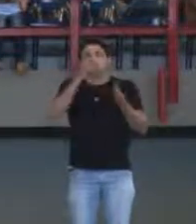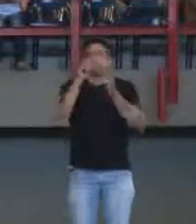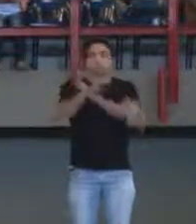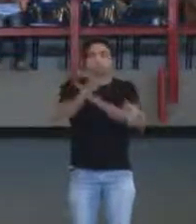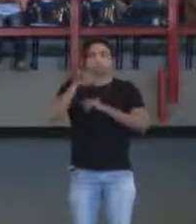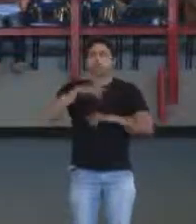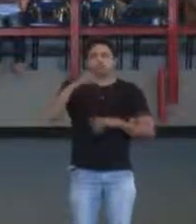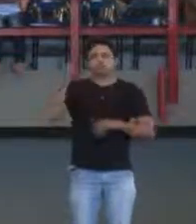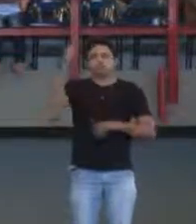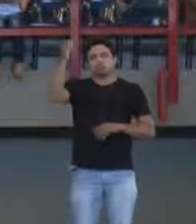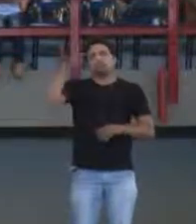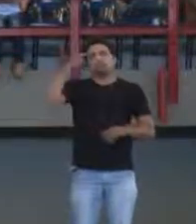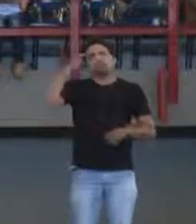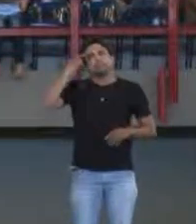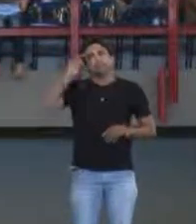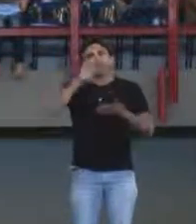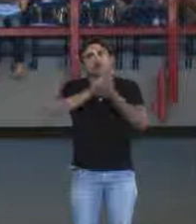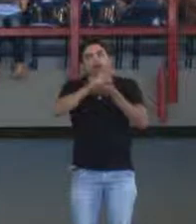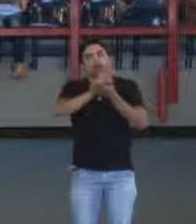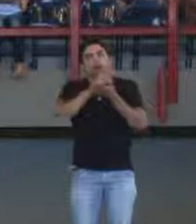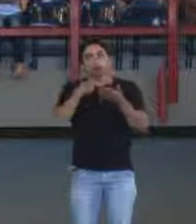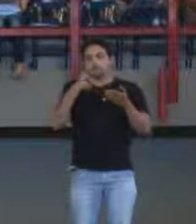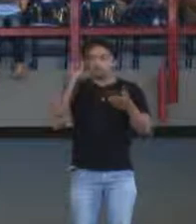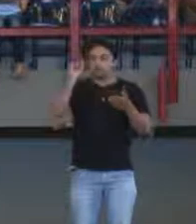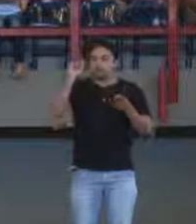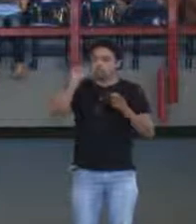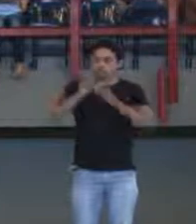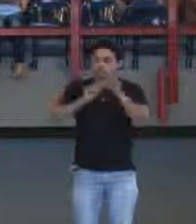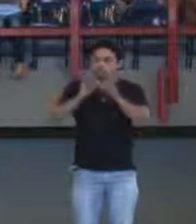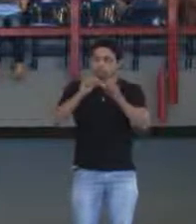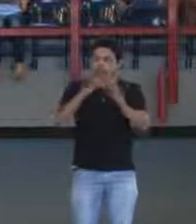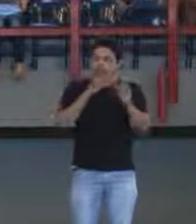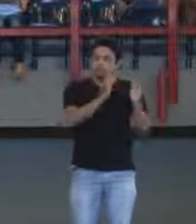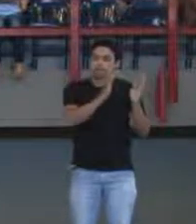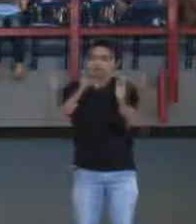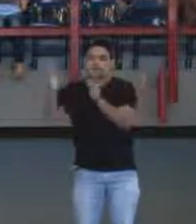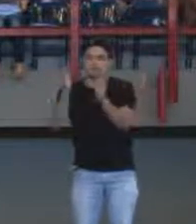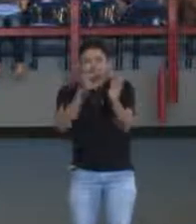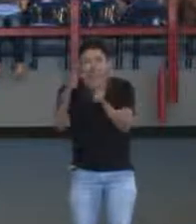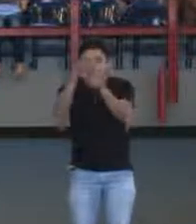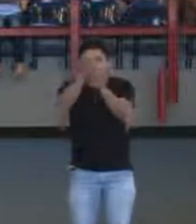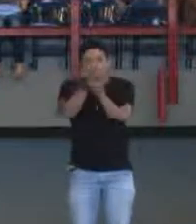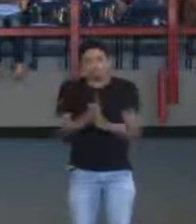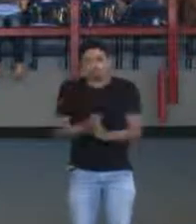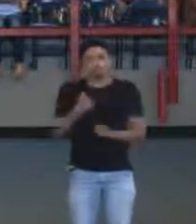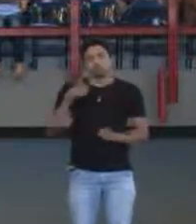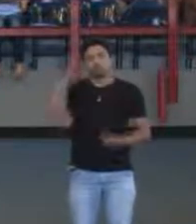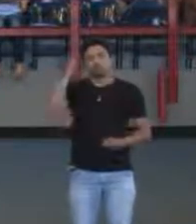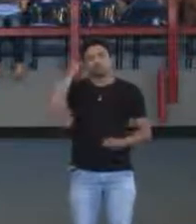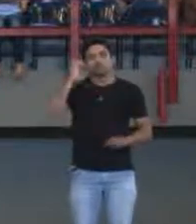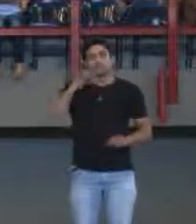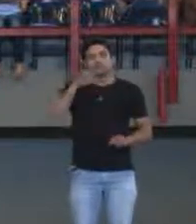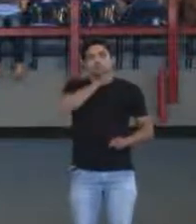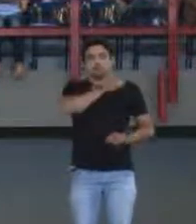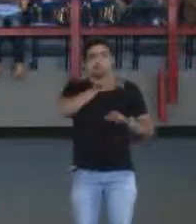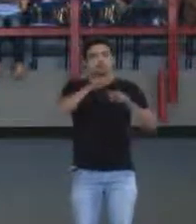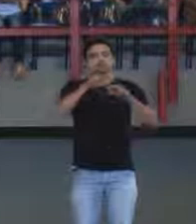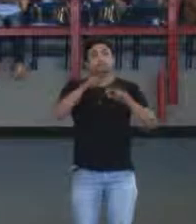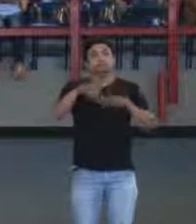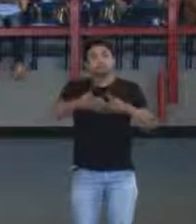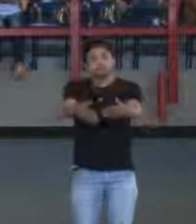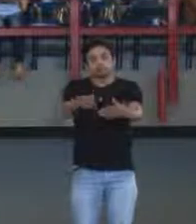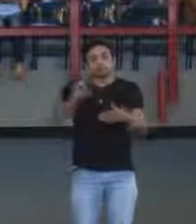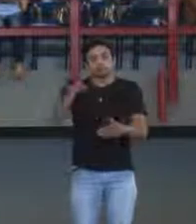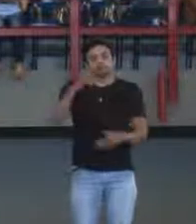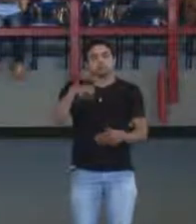essa, é importante que você anote esse primeiro passo aqui, ó. Porque daí para frente, eu sei que eram passos rápidos até, daí para